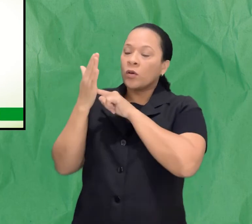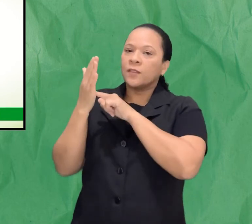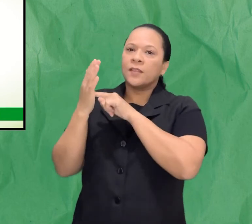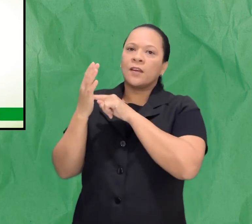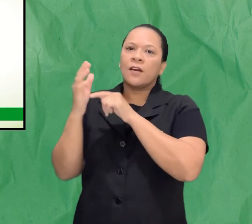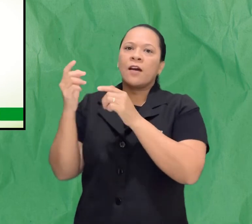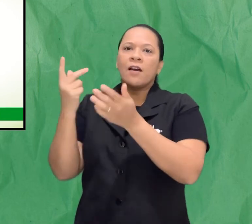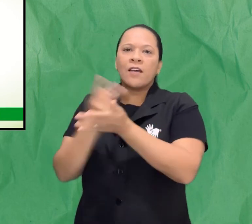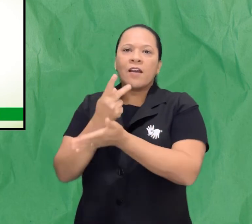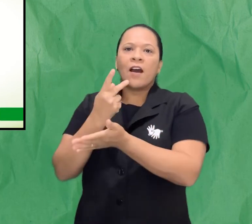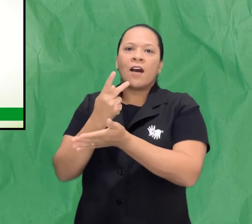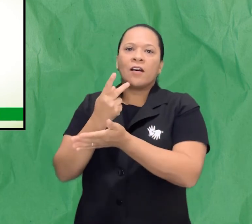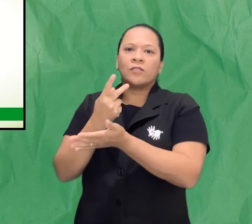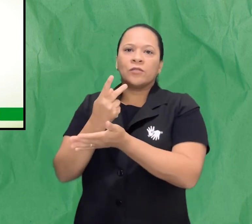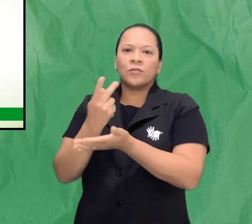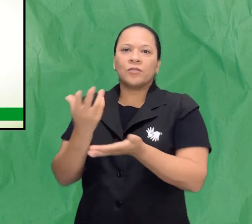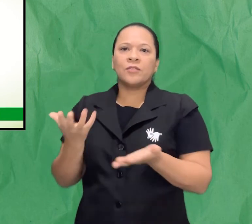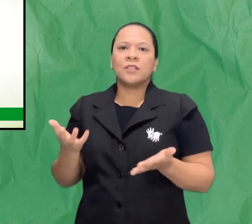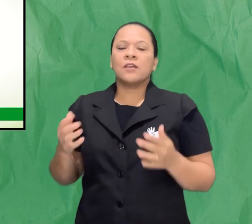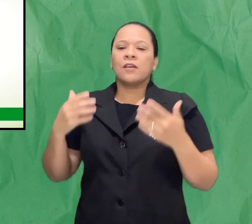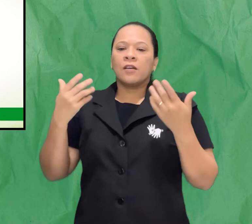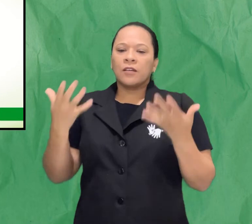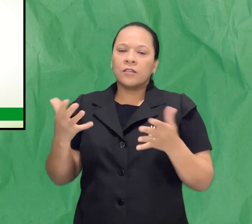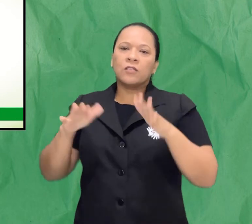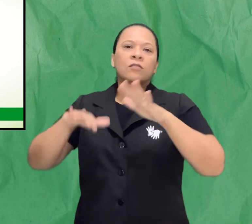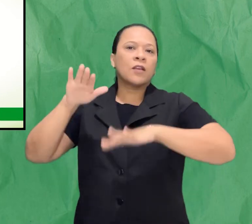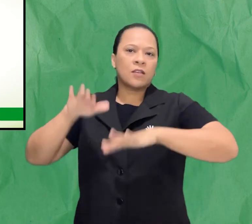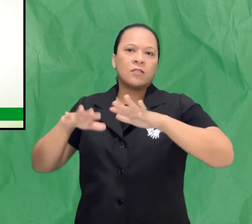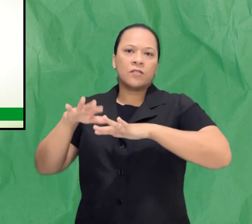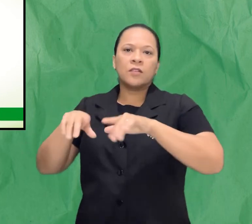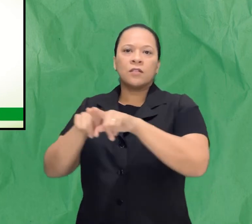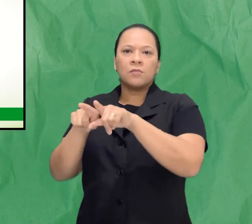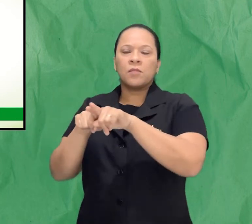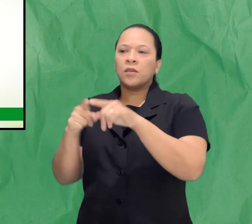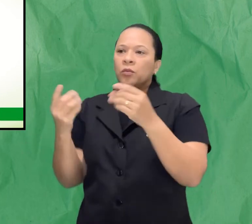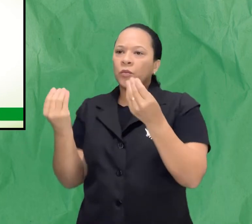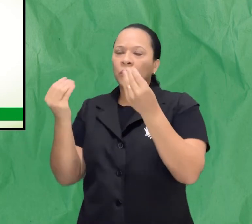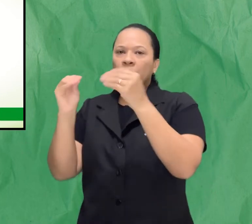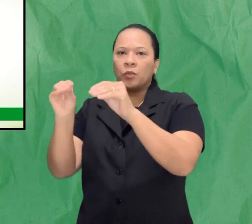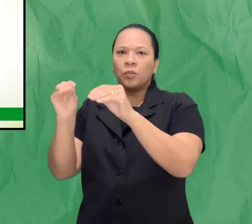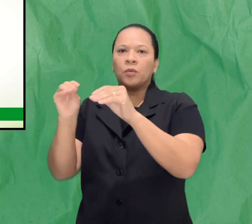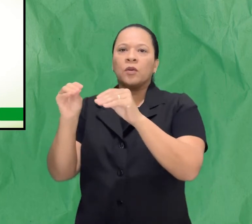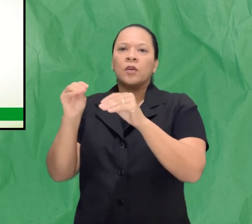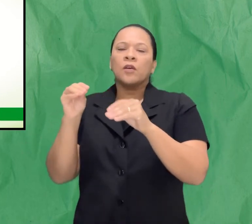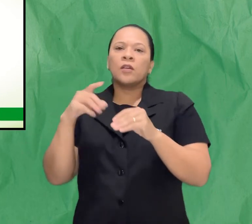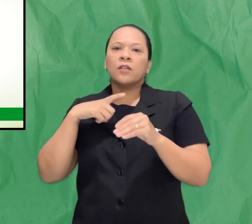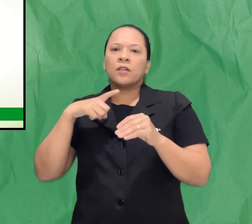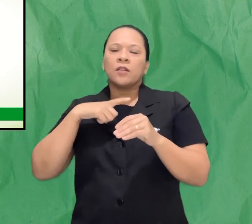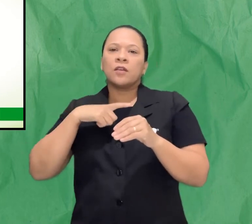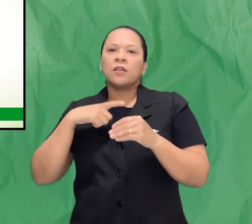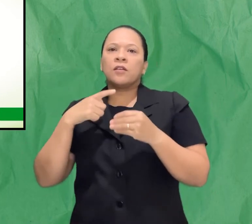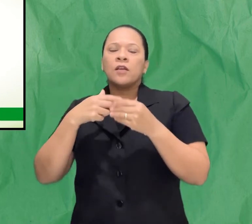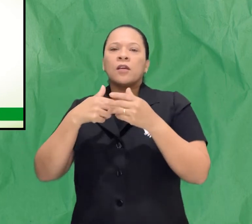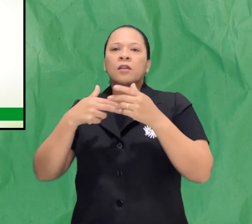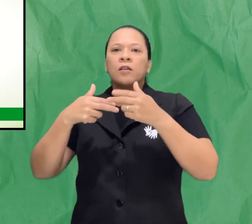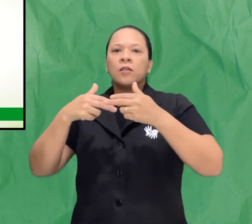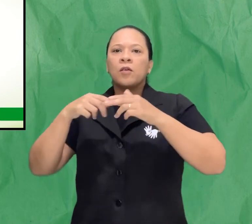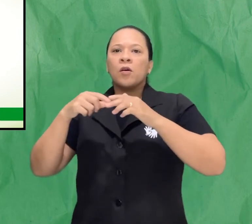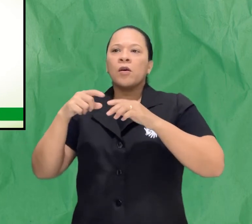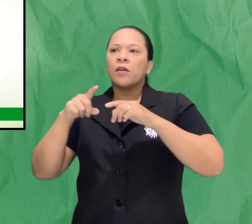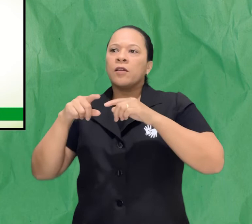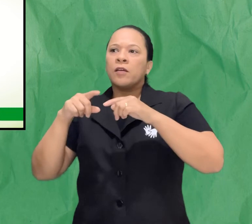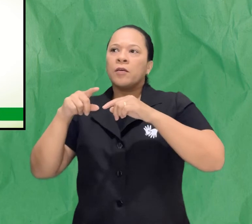incorreto, ele dá uma sinalização. Eu também posso adicionar extensões para adicionar novas funcionalidades